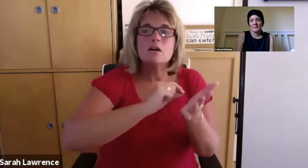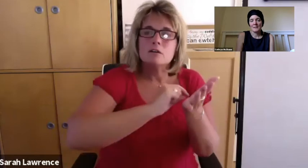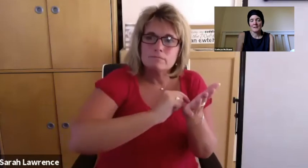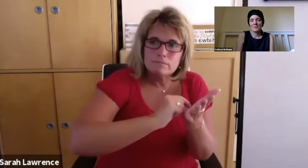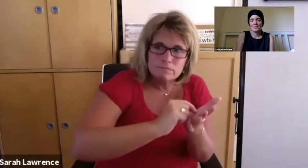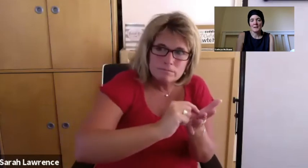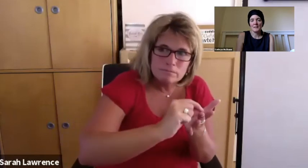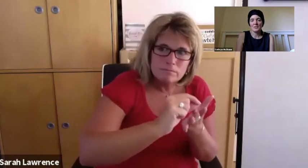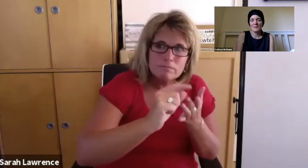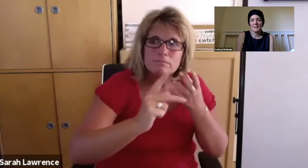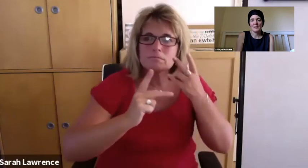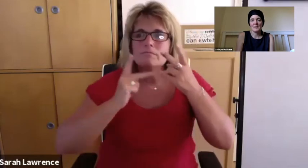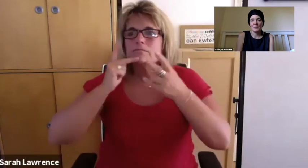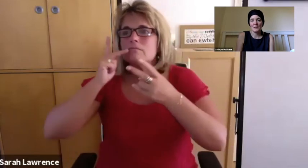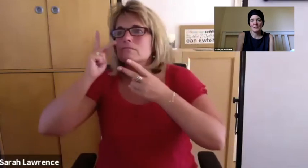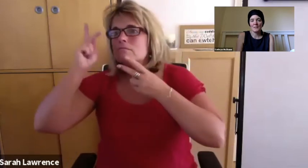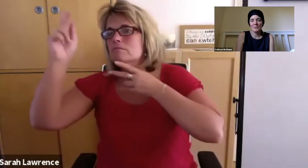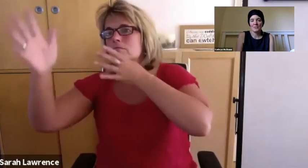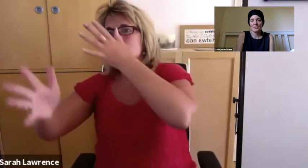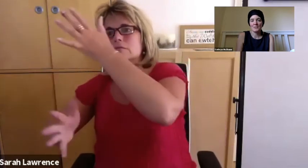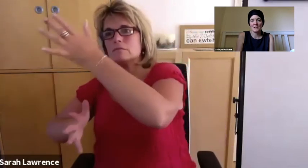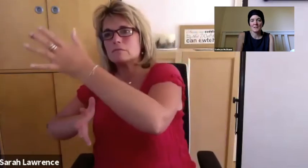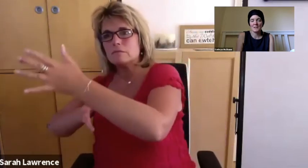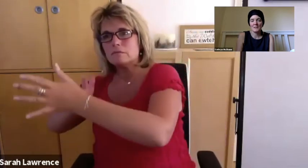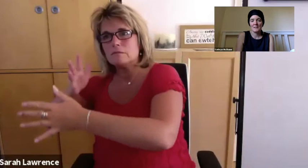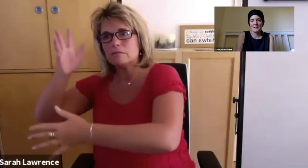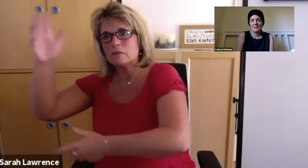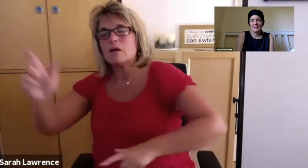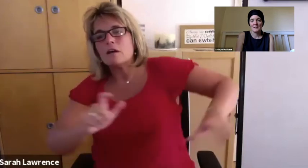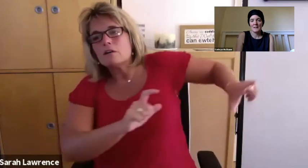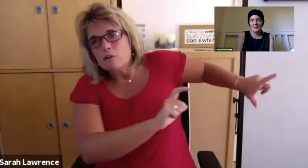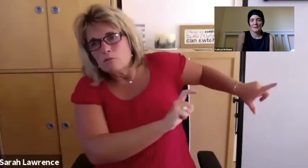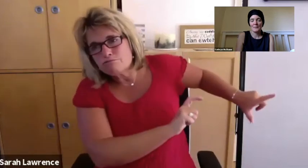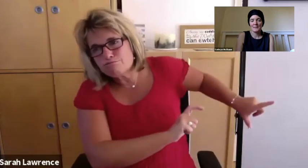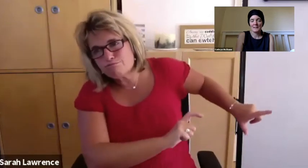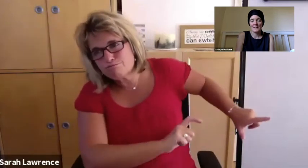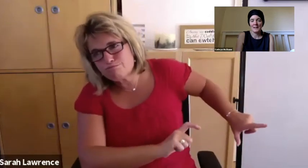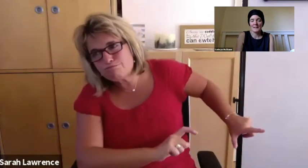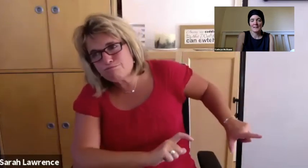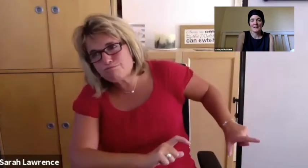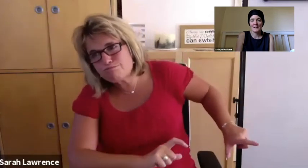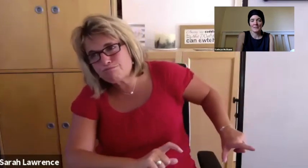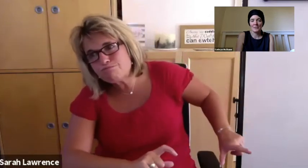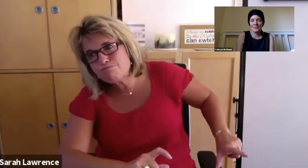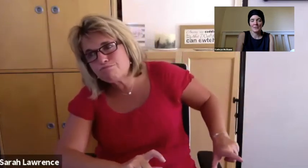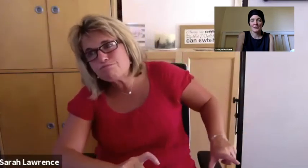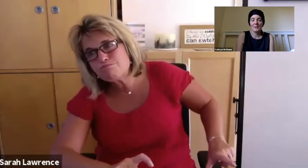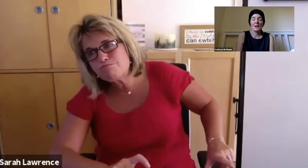A tro ma, sgrifennu unwaith dros dylaw a wedyn y canu a'r arwyddo. A